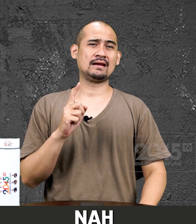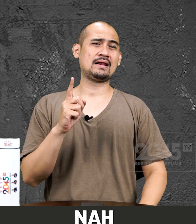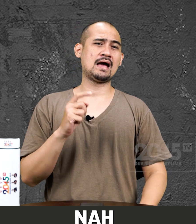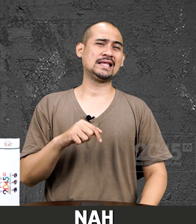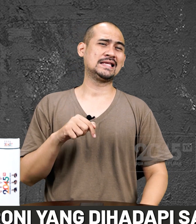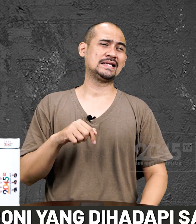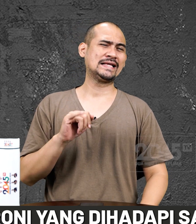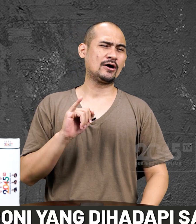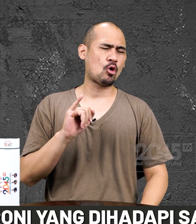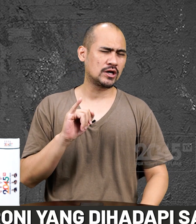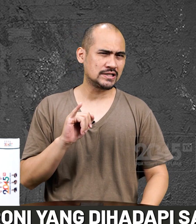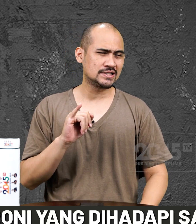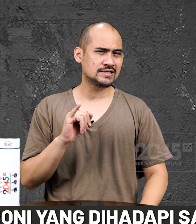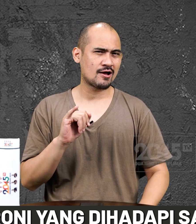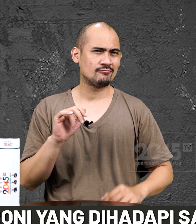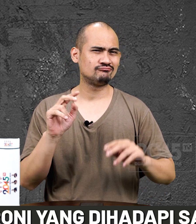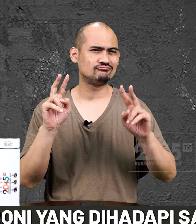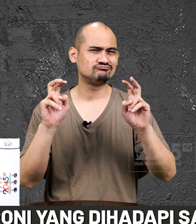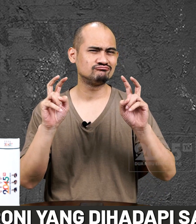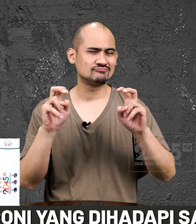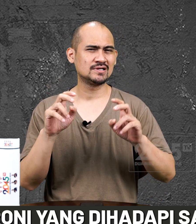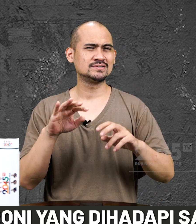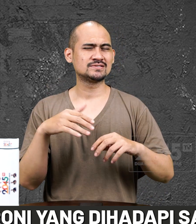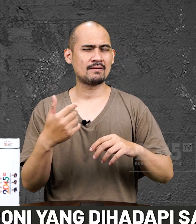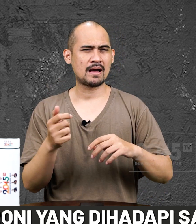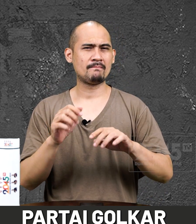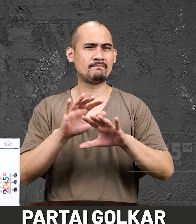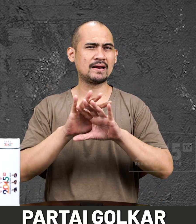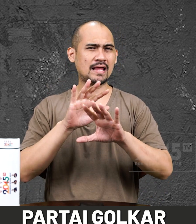Nah, ini ironi yang dihadapi sama Partai Golkar.